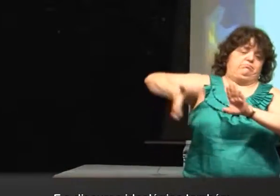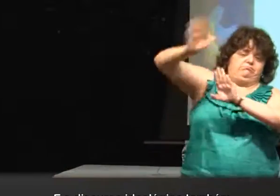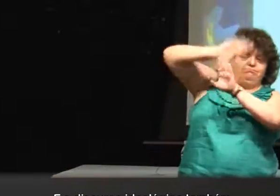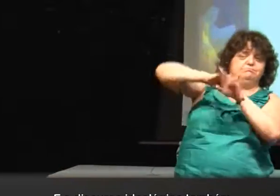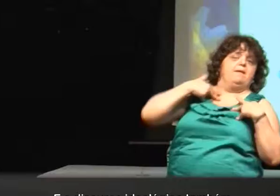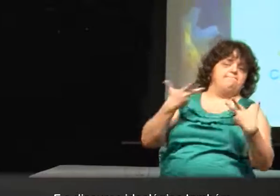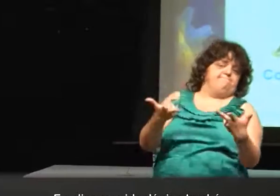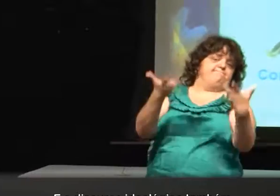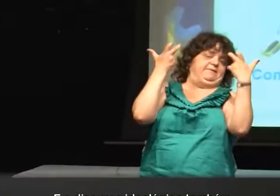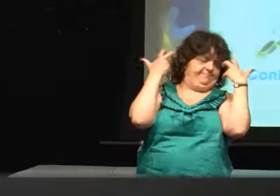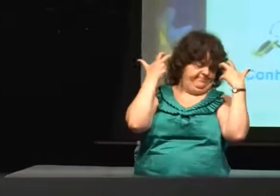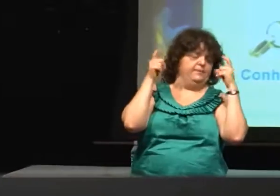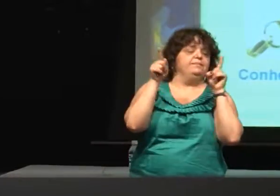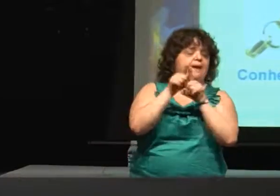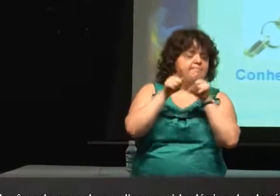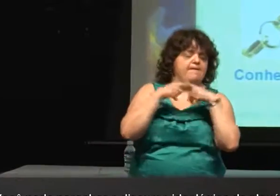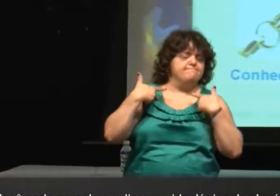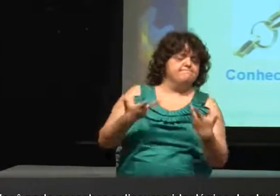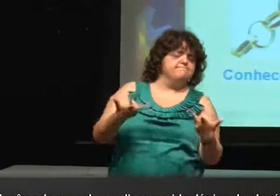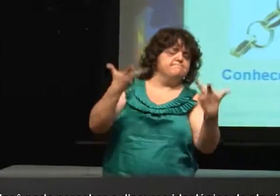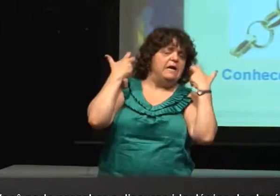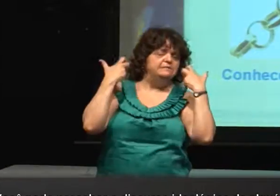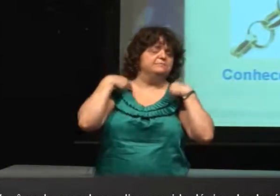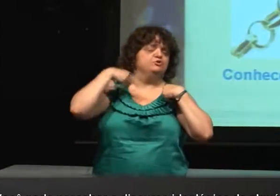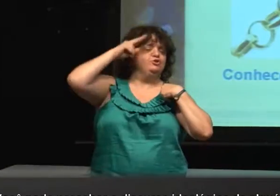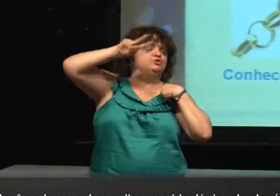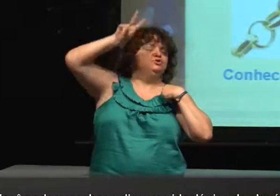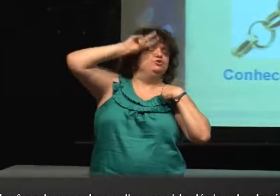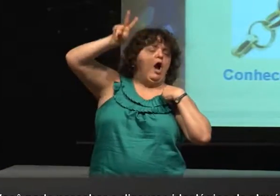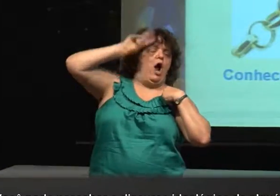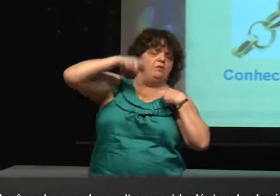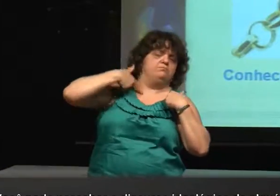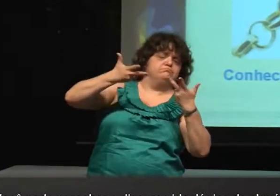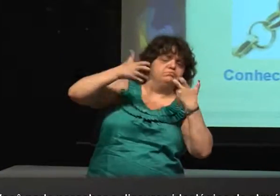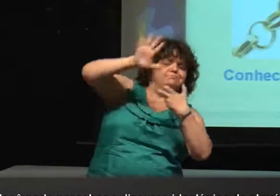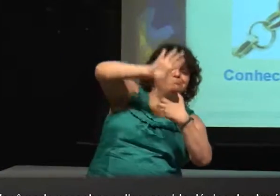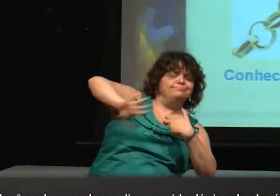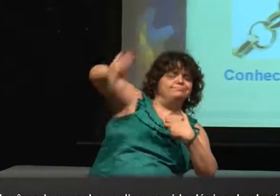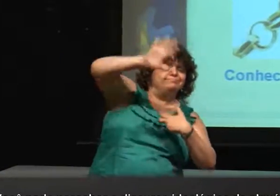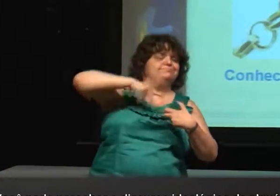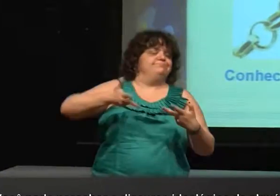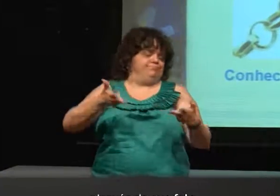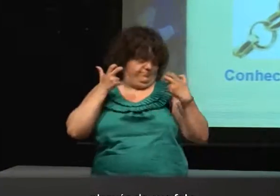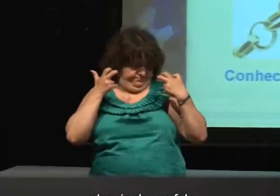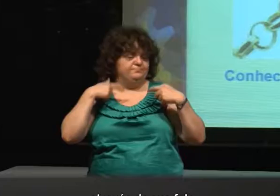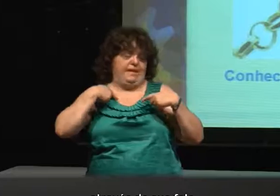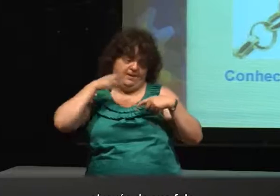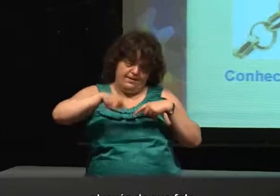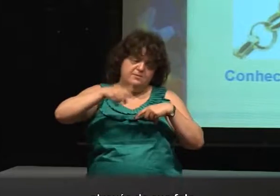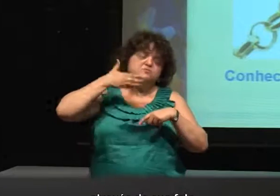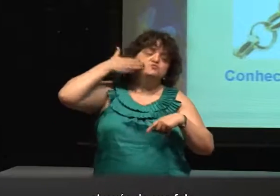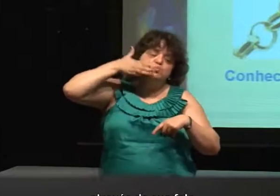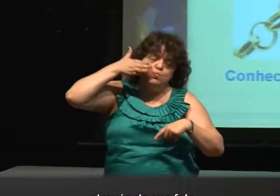ideológico também. Você pode perceber o discurso ideológico de alguém através de sua